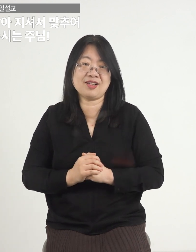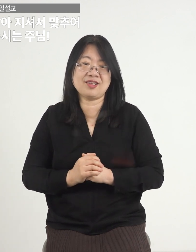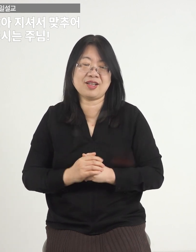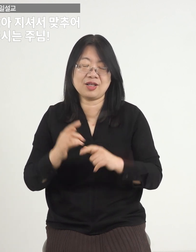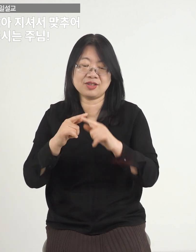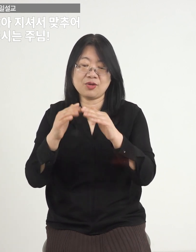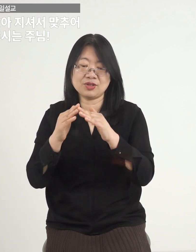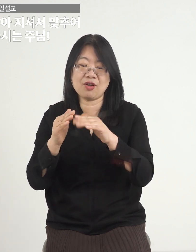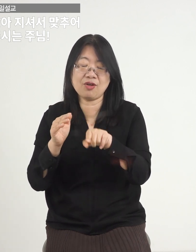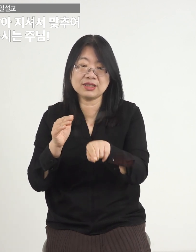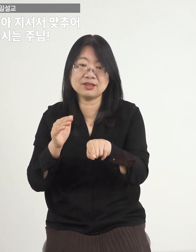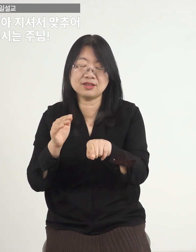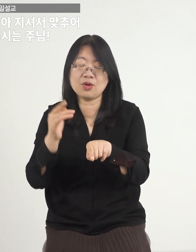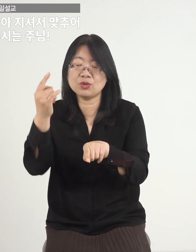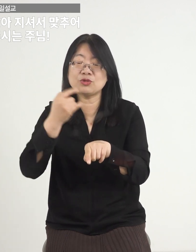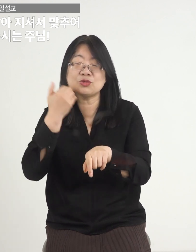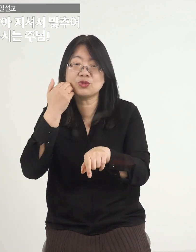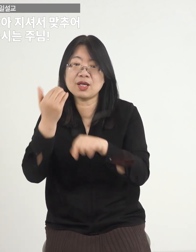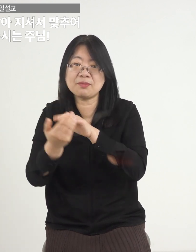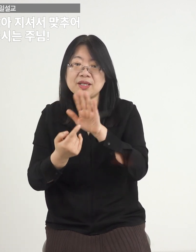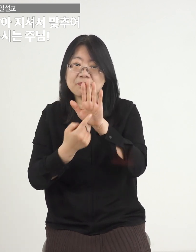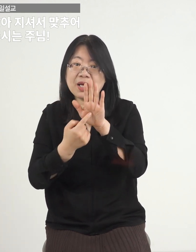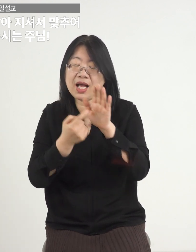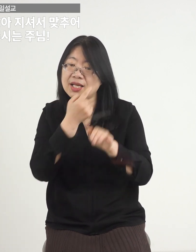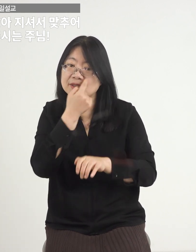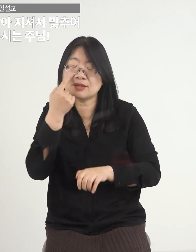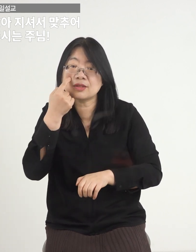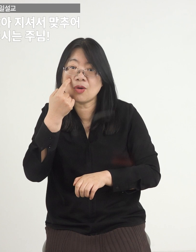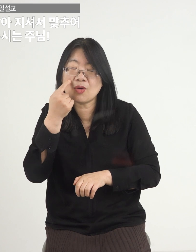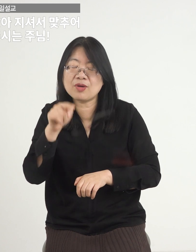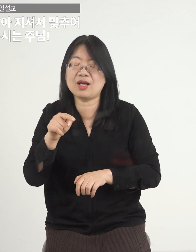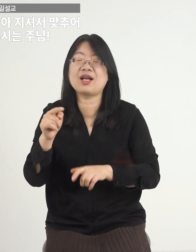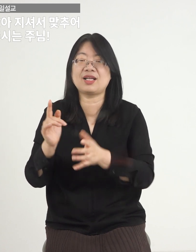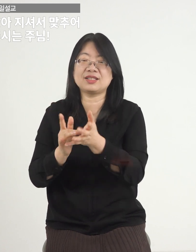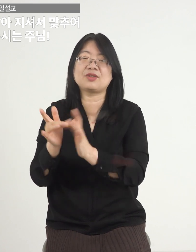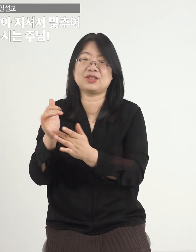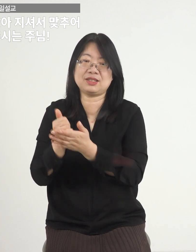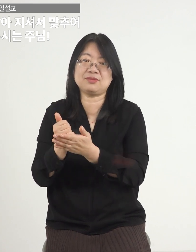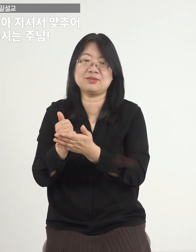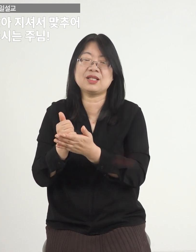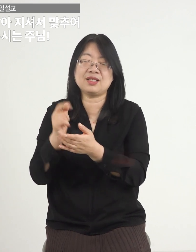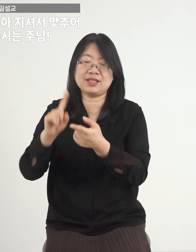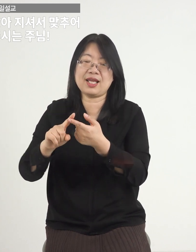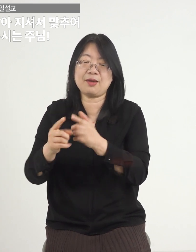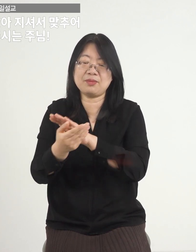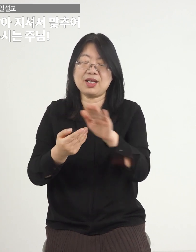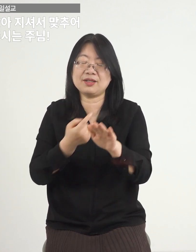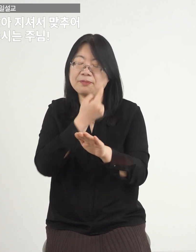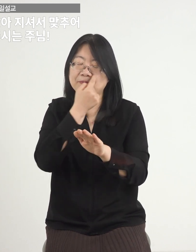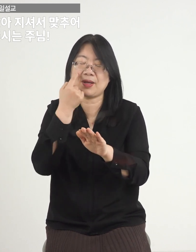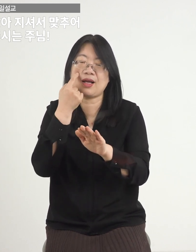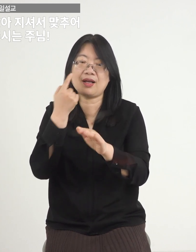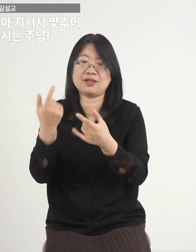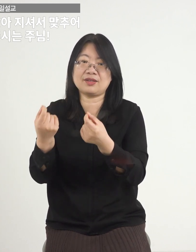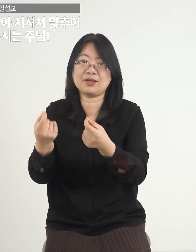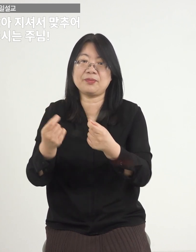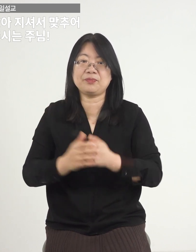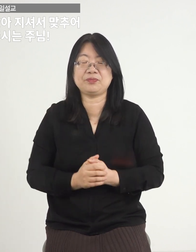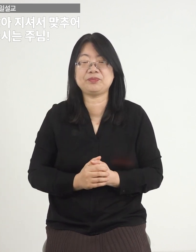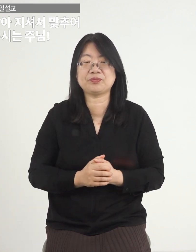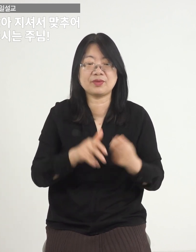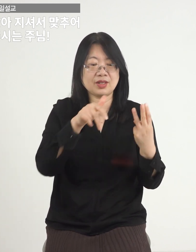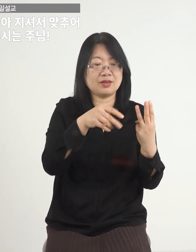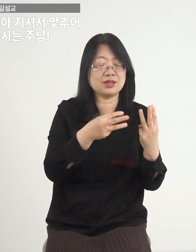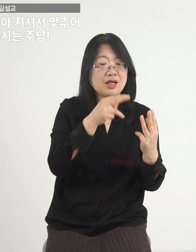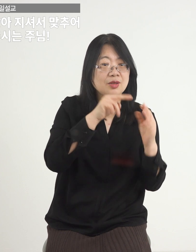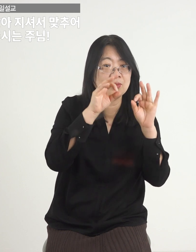오실 누구의 예표죠? 성전은 그리스도의 예표입니다. 그러니까 이